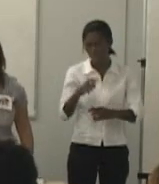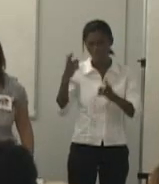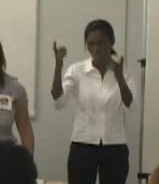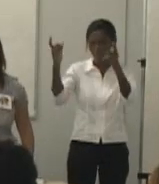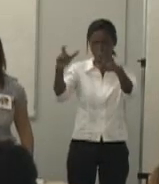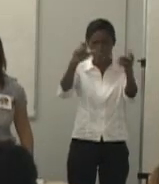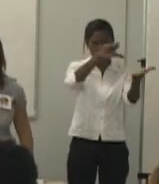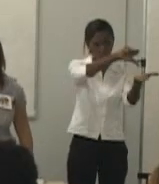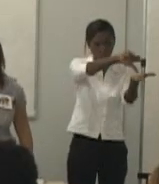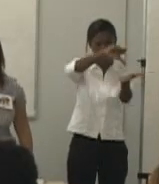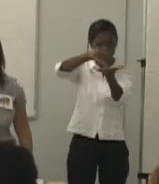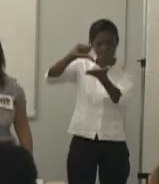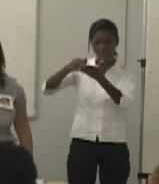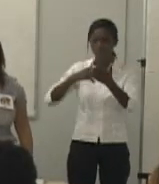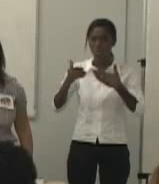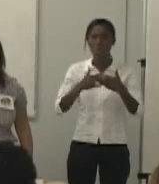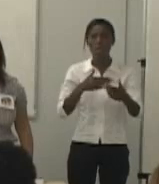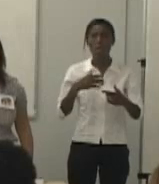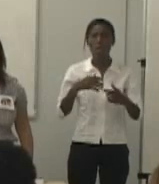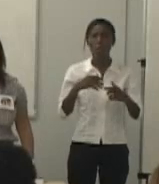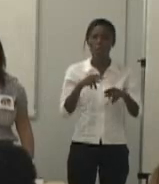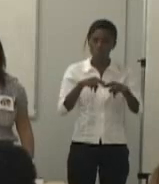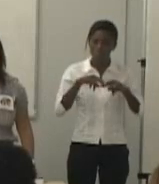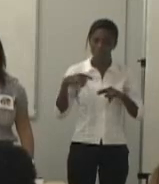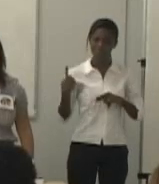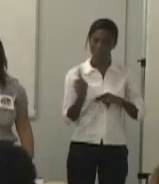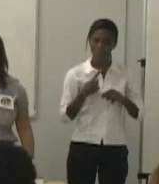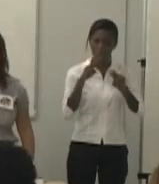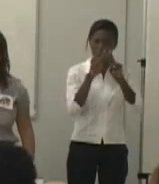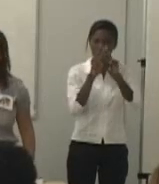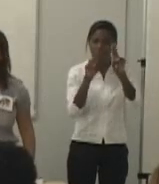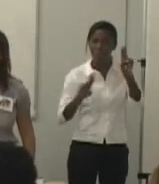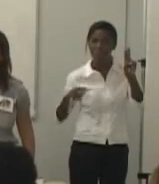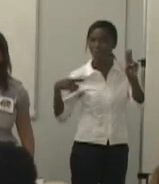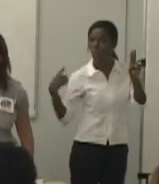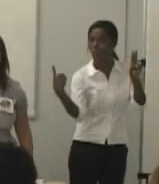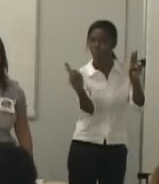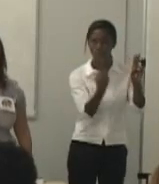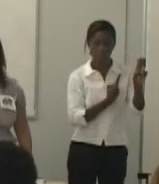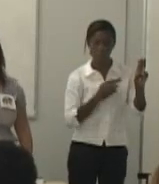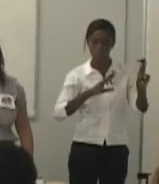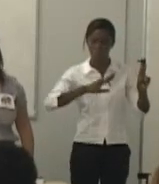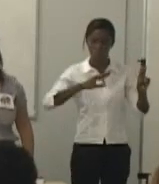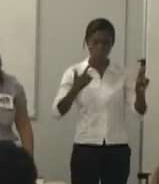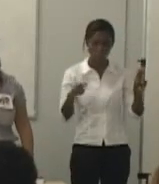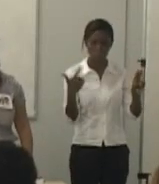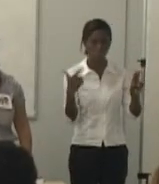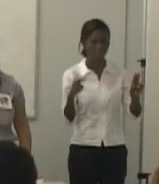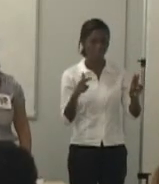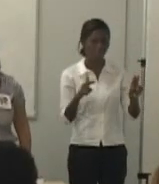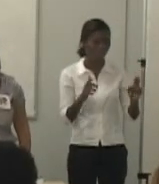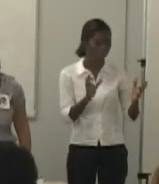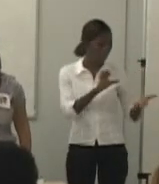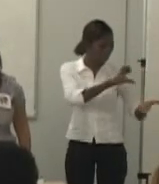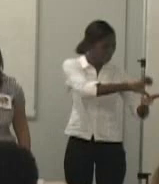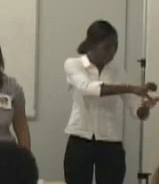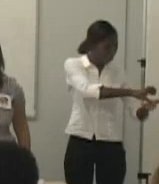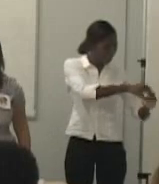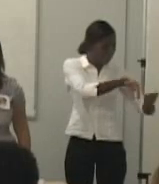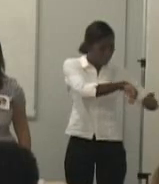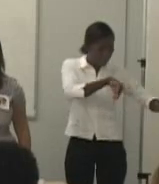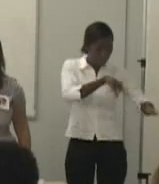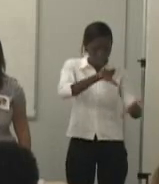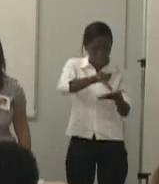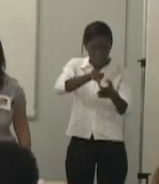Camp e por isso somos todos o frj né não há unidades isoladas Campus isolado nós